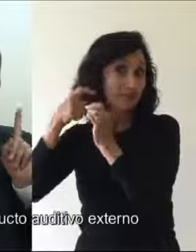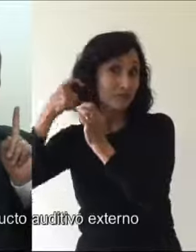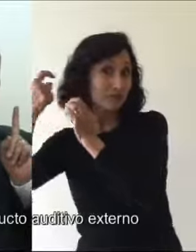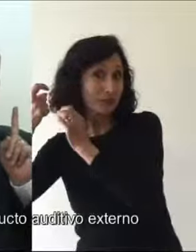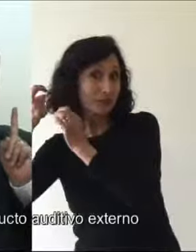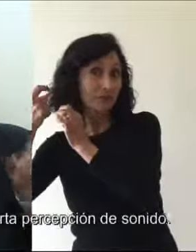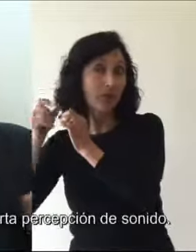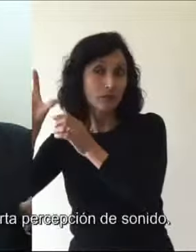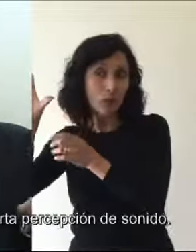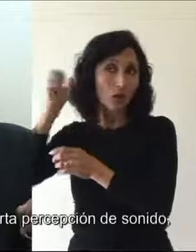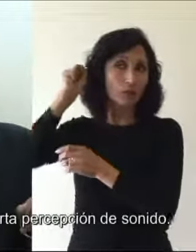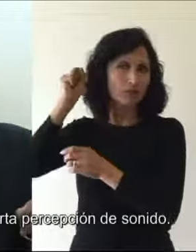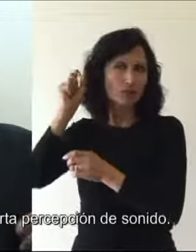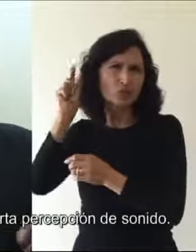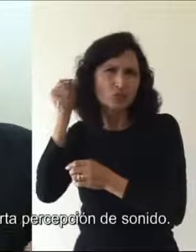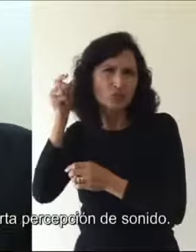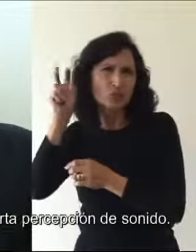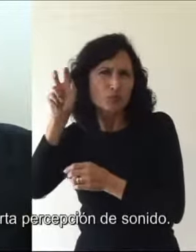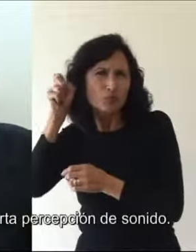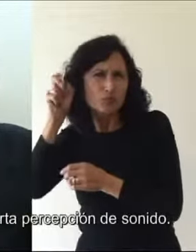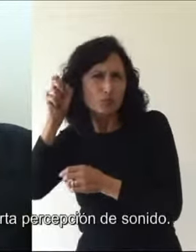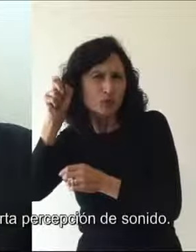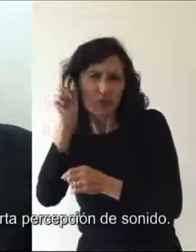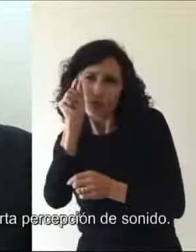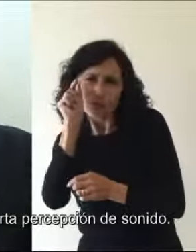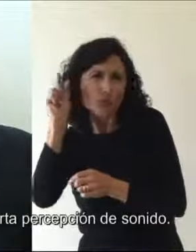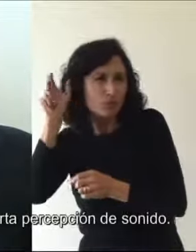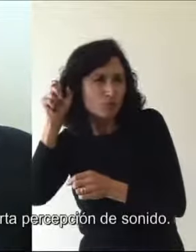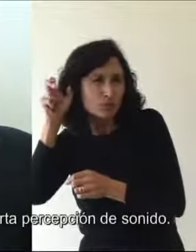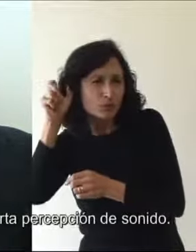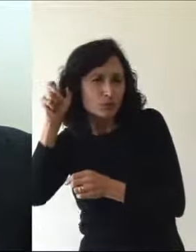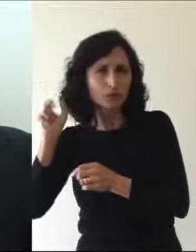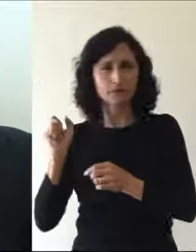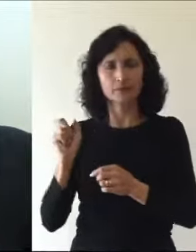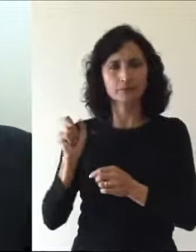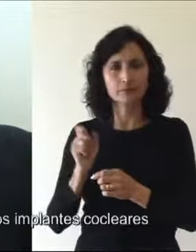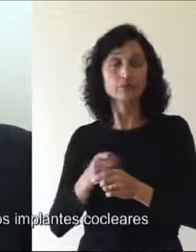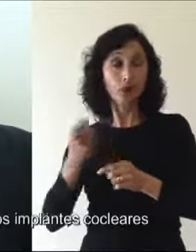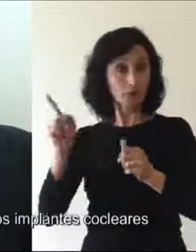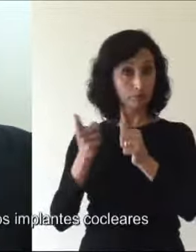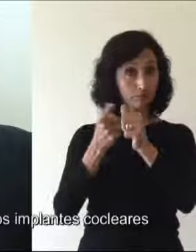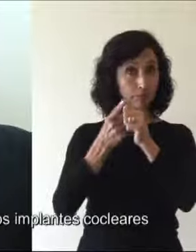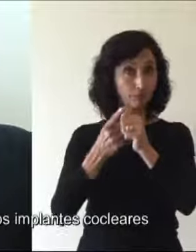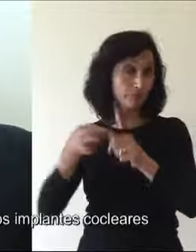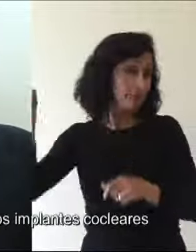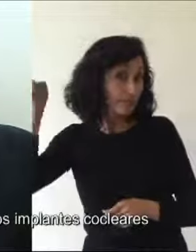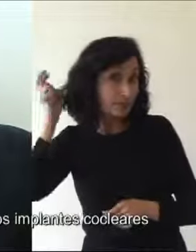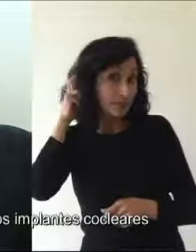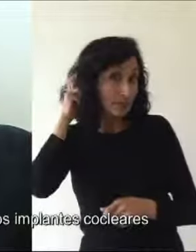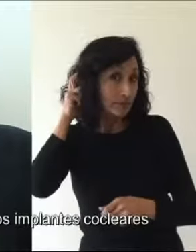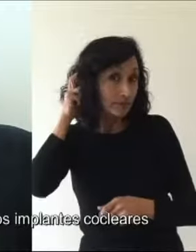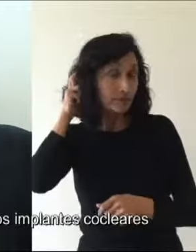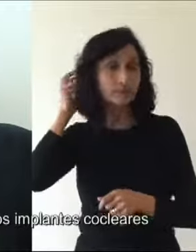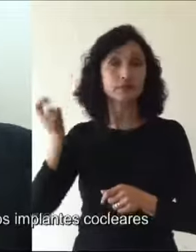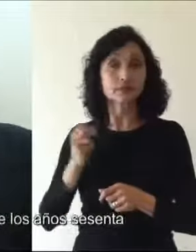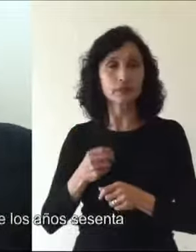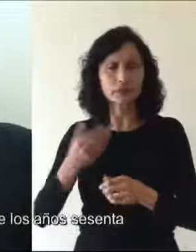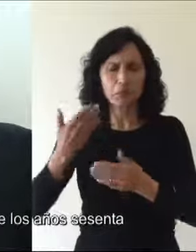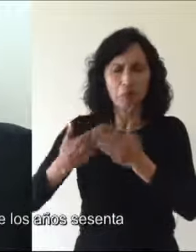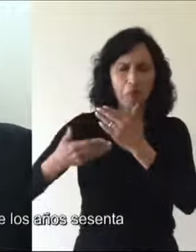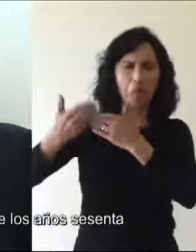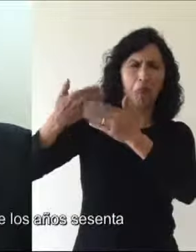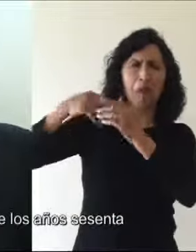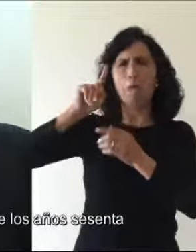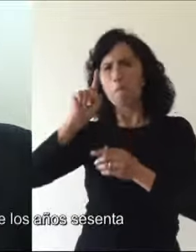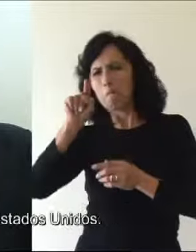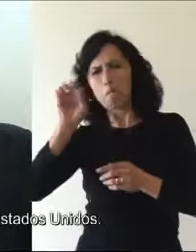auditivo externo, obteniendo cierta percepción de sonido. Los primeros implantes cocleares datan